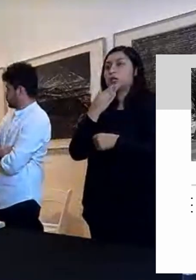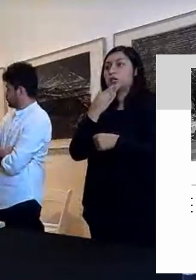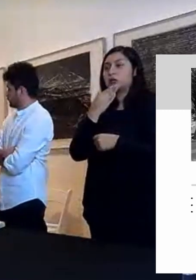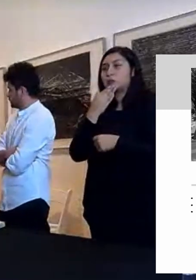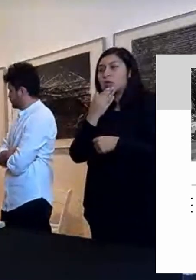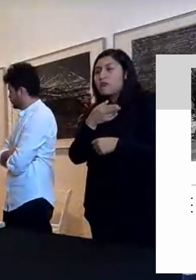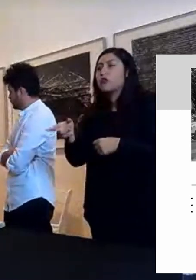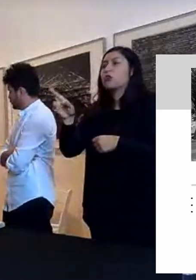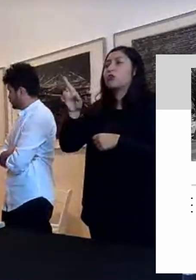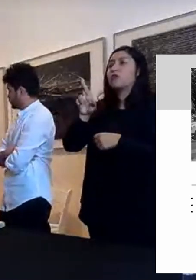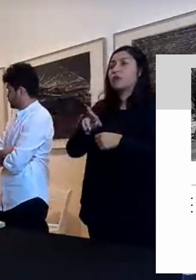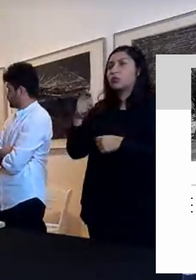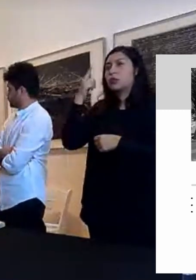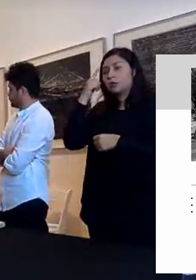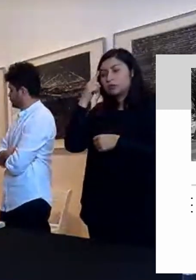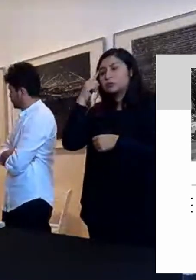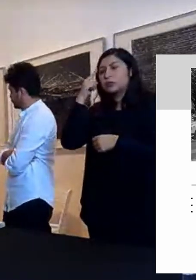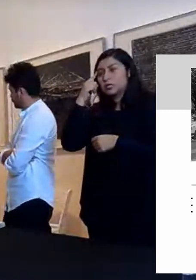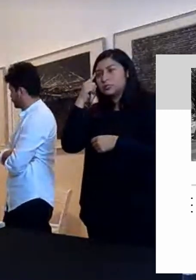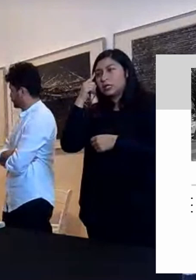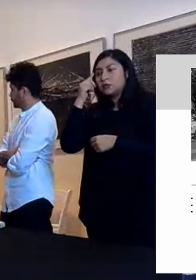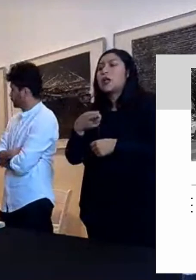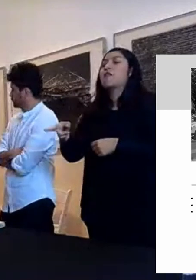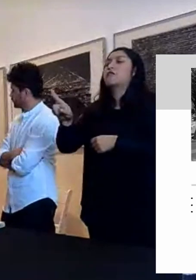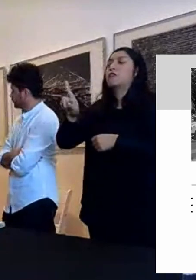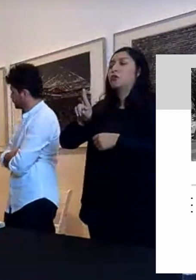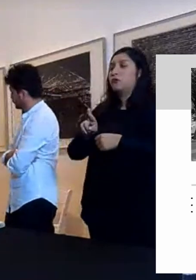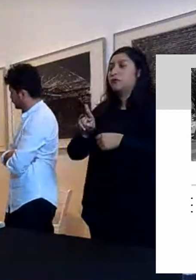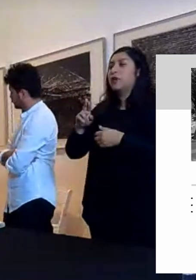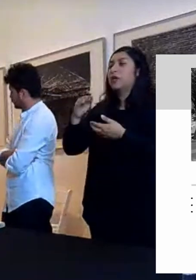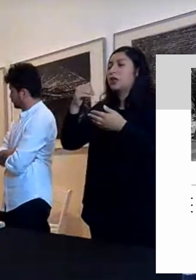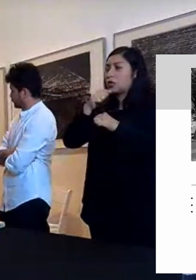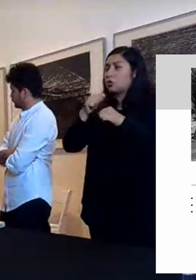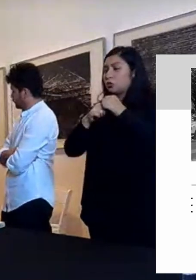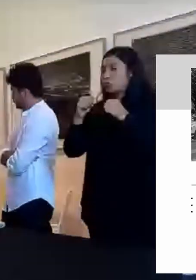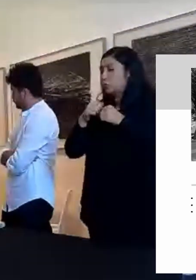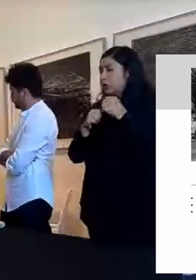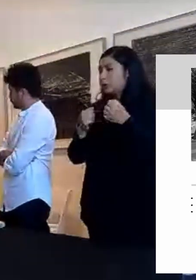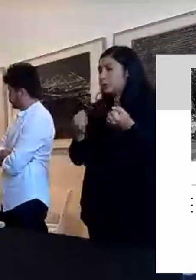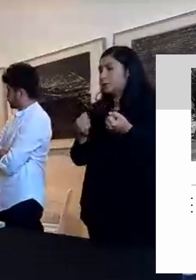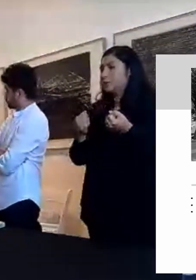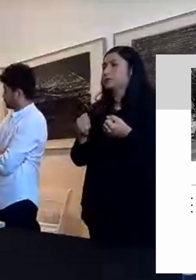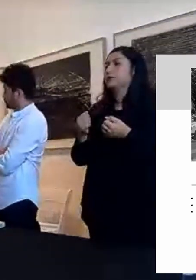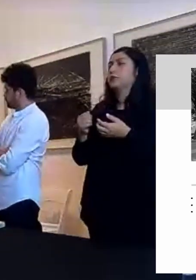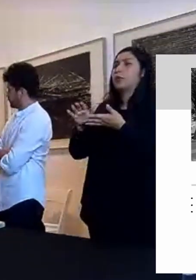revisitando constantemente para reestructurarlos. Promocionar el arte y la cultura en un territorio común, poner en valor el patrimonio urbano